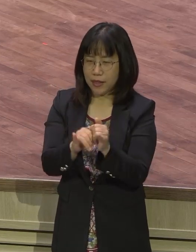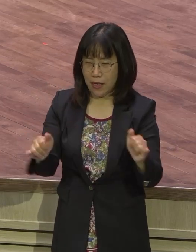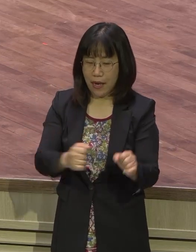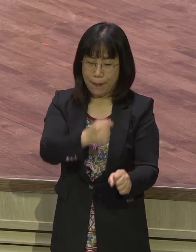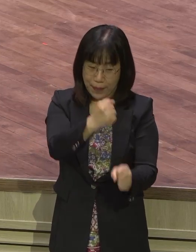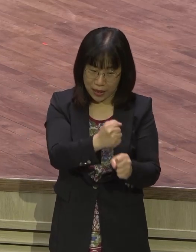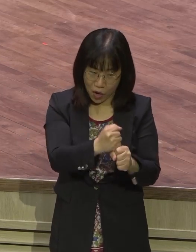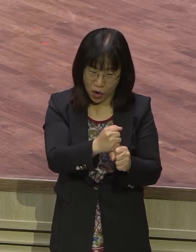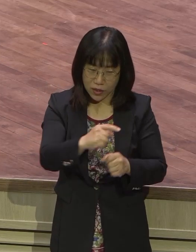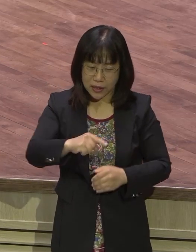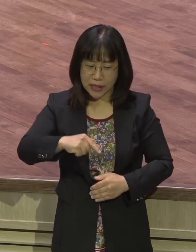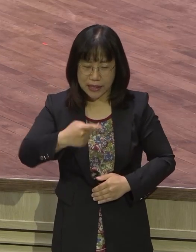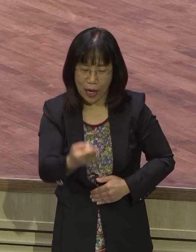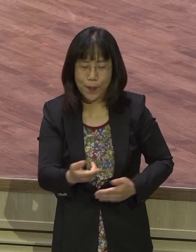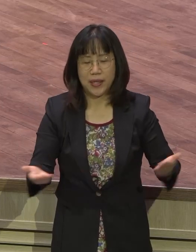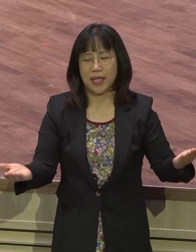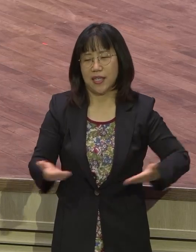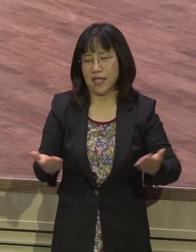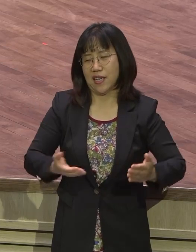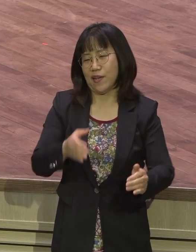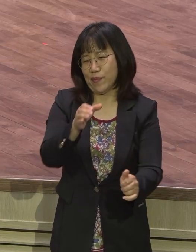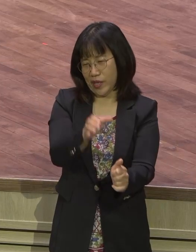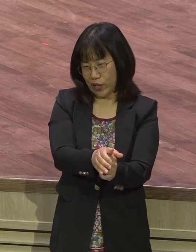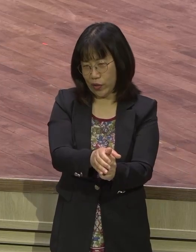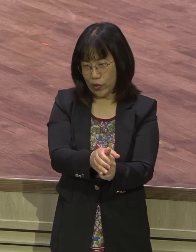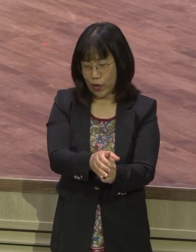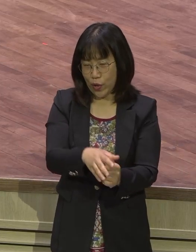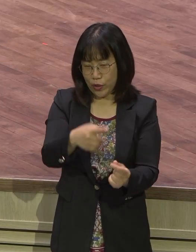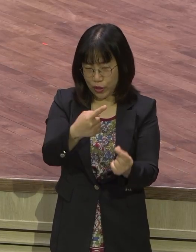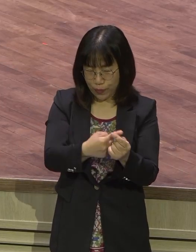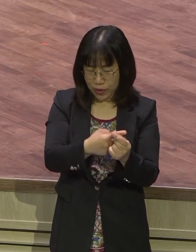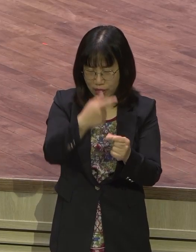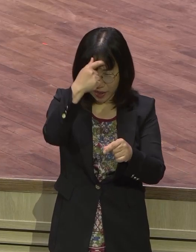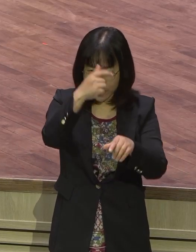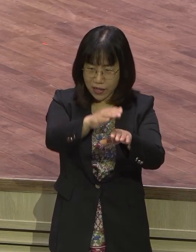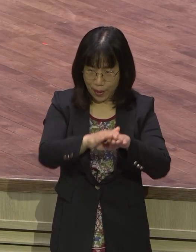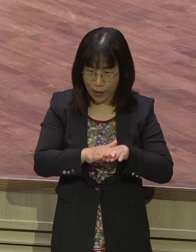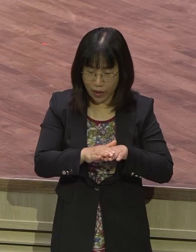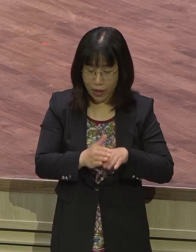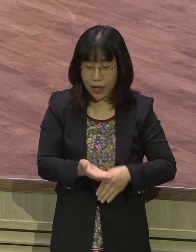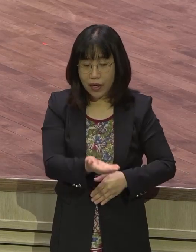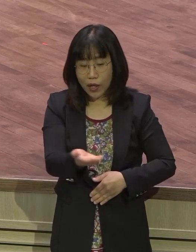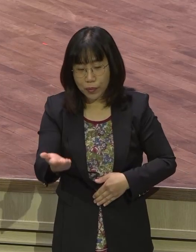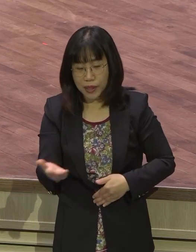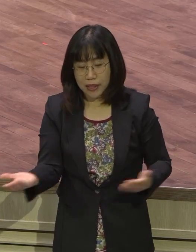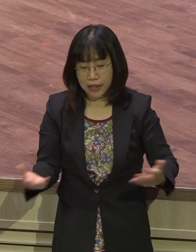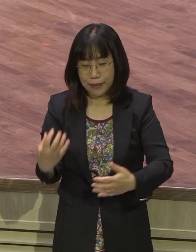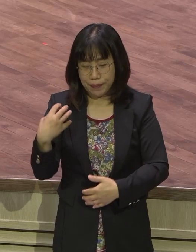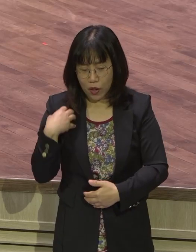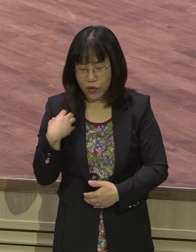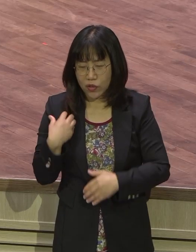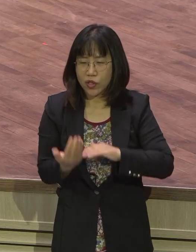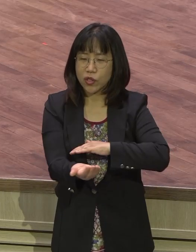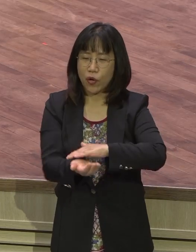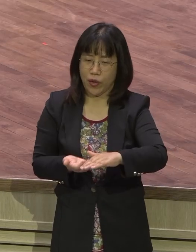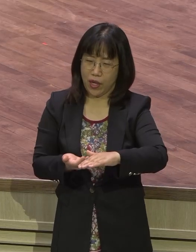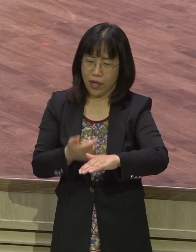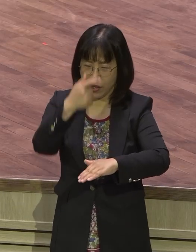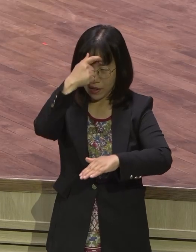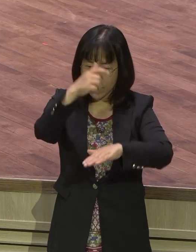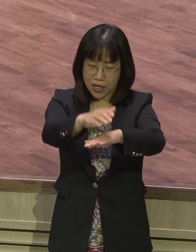만드신다고 그랬어요. 제일 중요한 것이 뭐냐 예배입니다. 예배 일하기 전에 예배 드리는